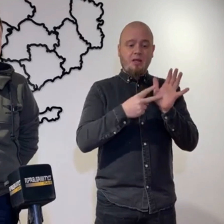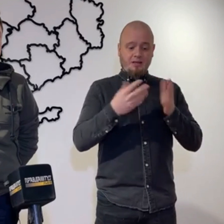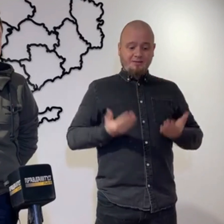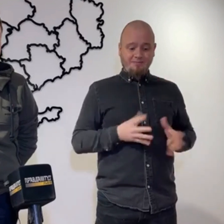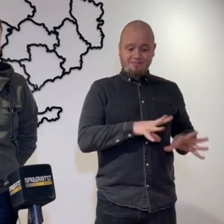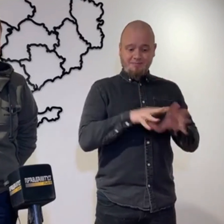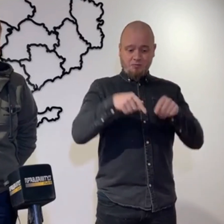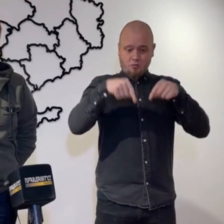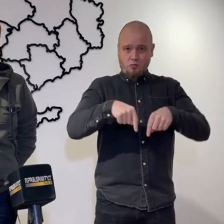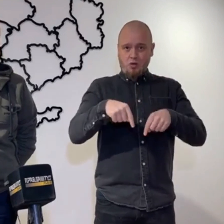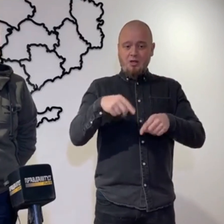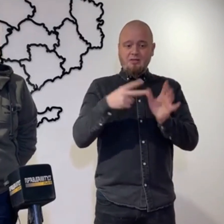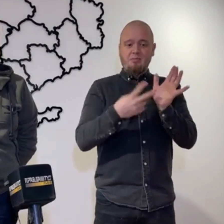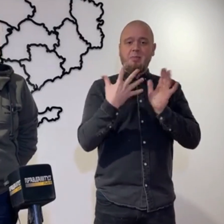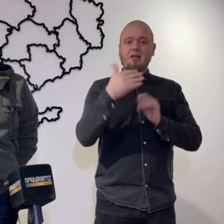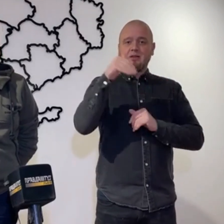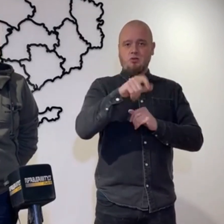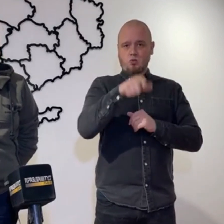75 тисяч людей знайшло